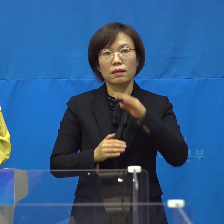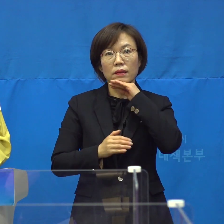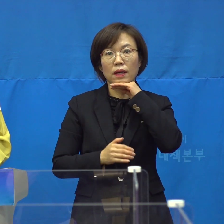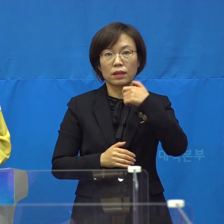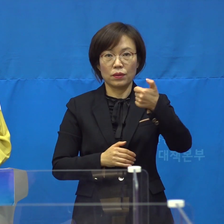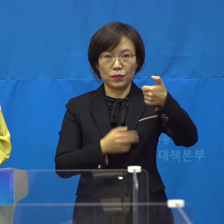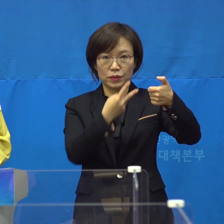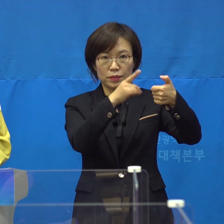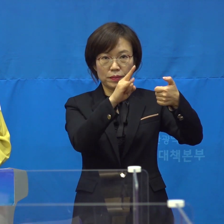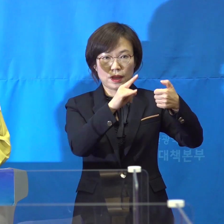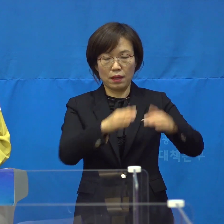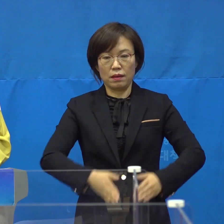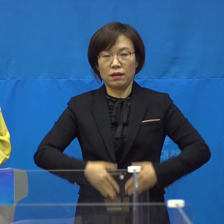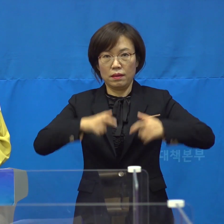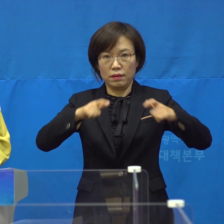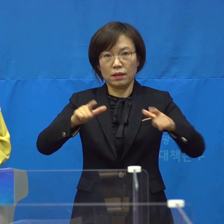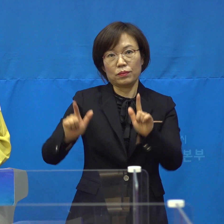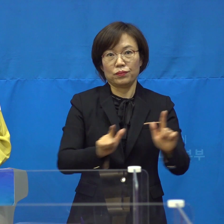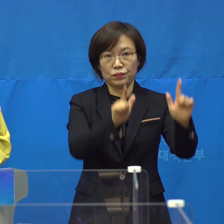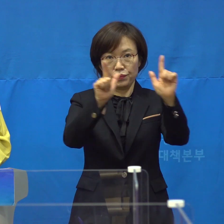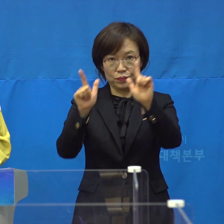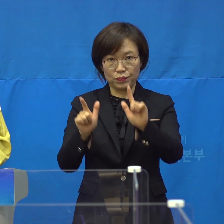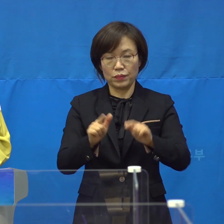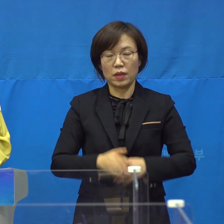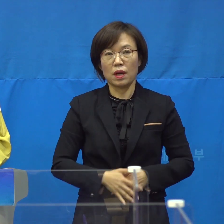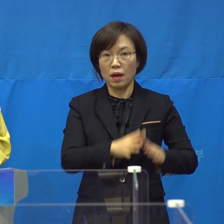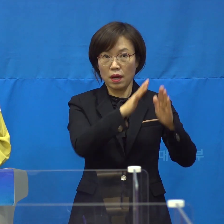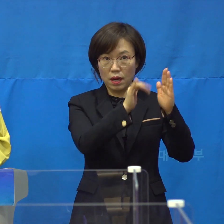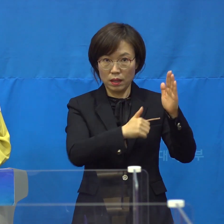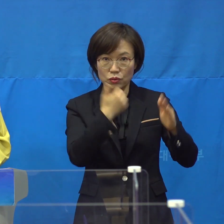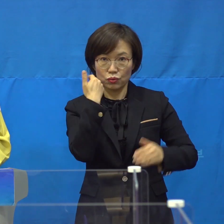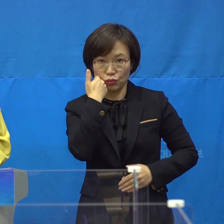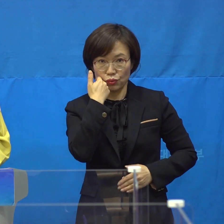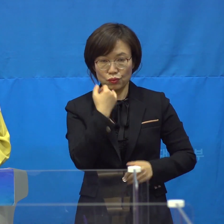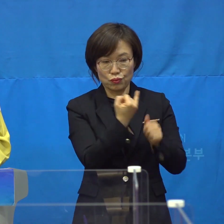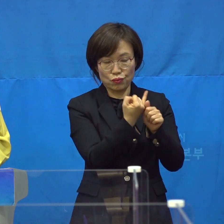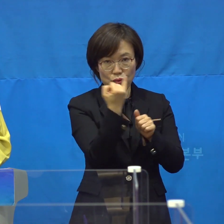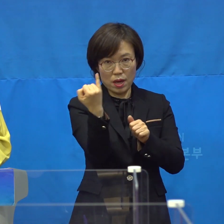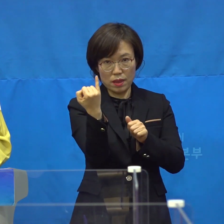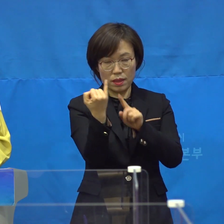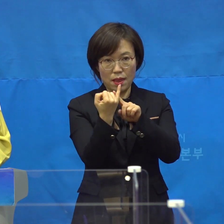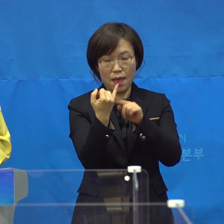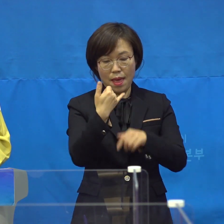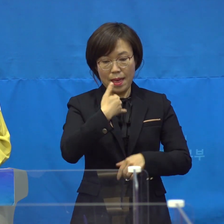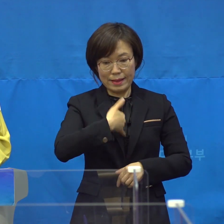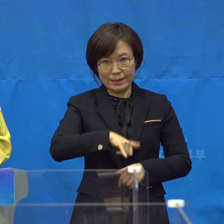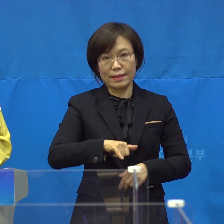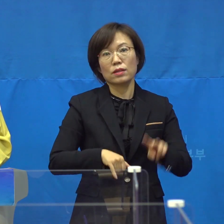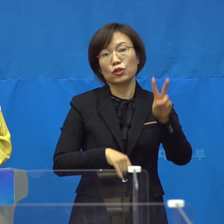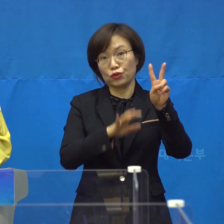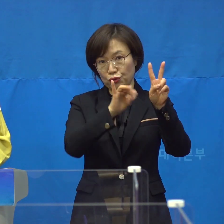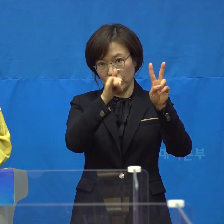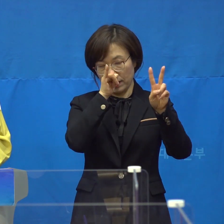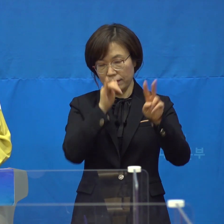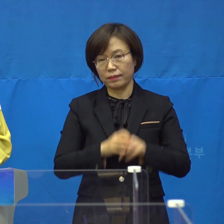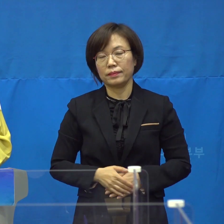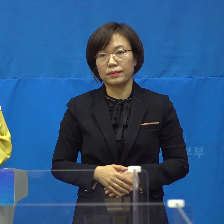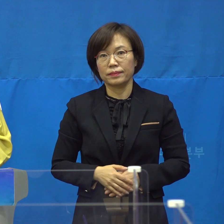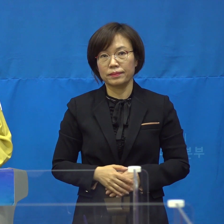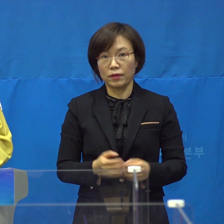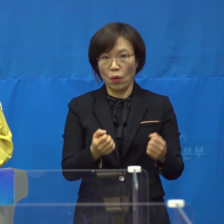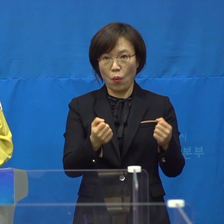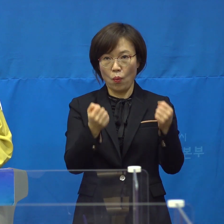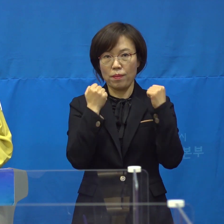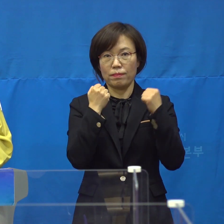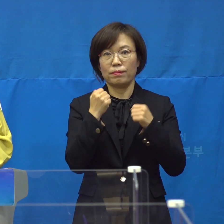50대로 남구 거주자입니다. 가족으로 배우자와 자녀 2명이 있습니다.